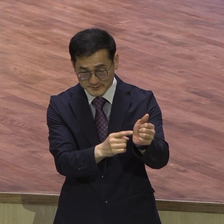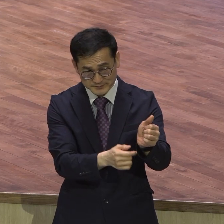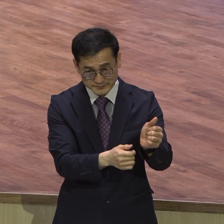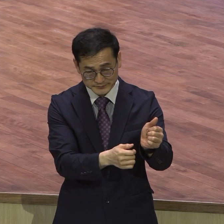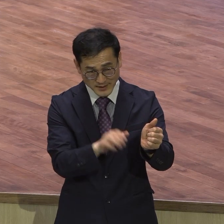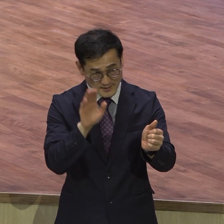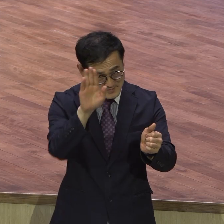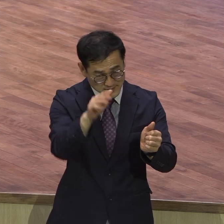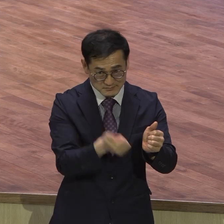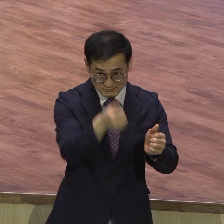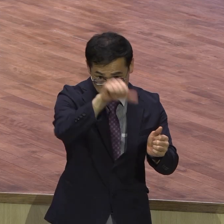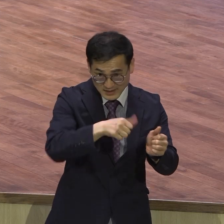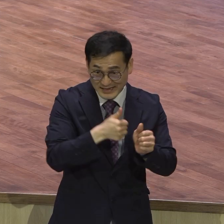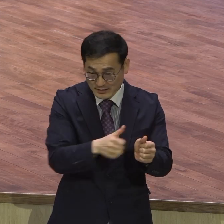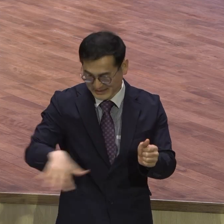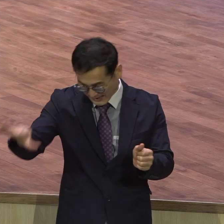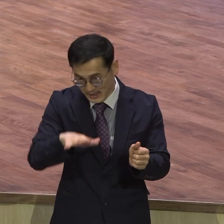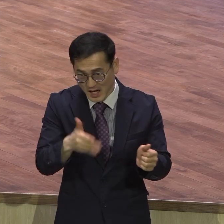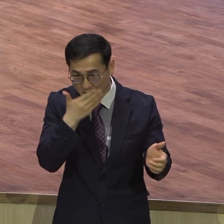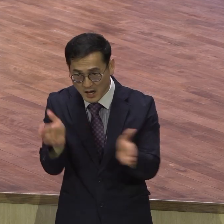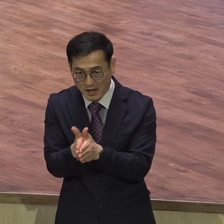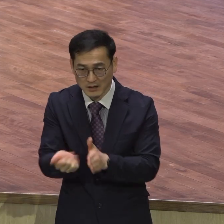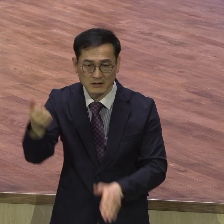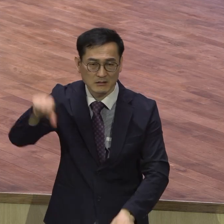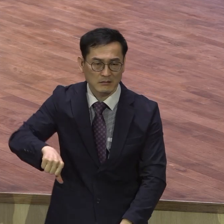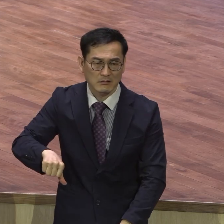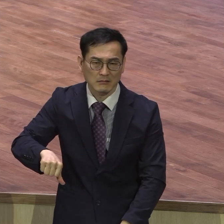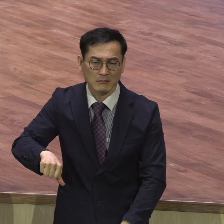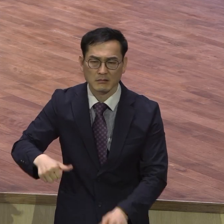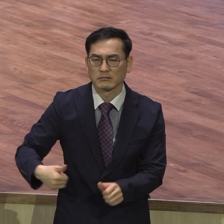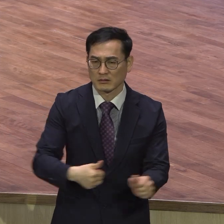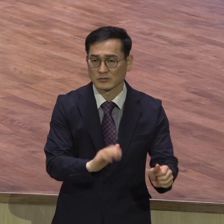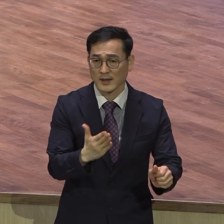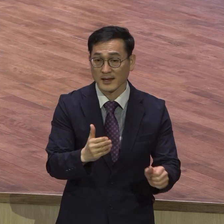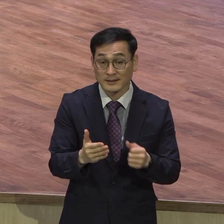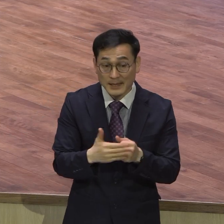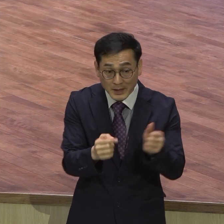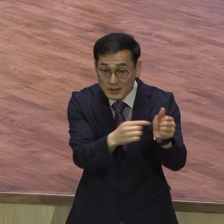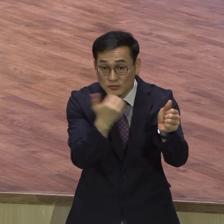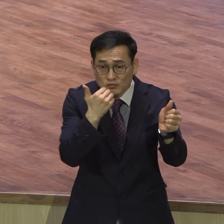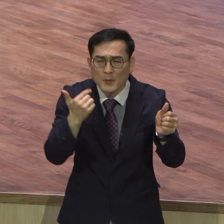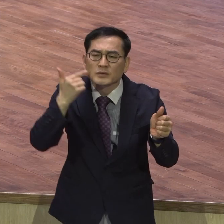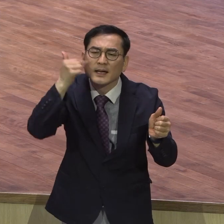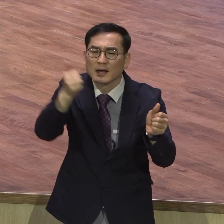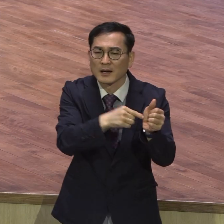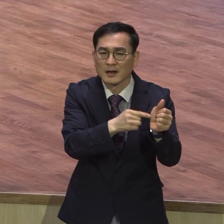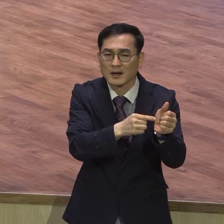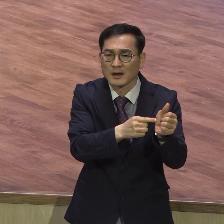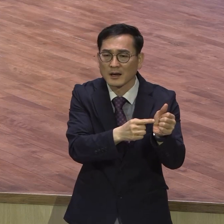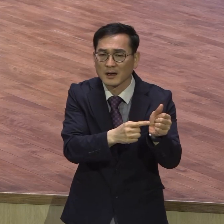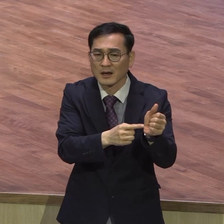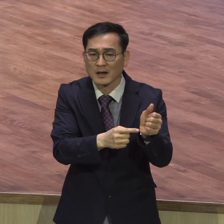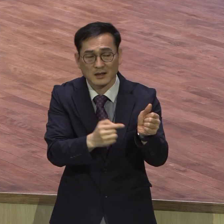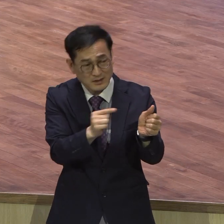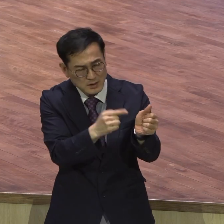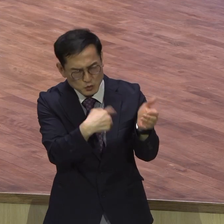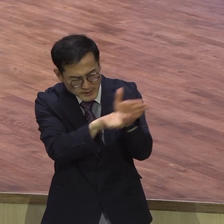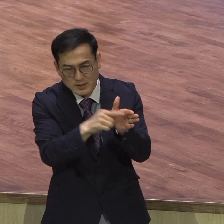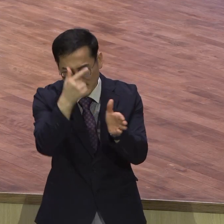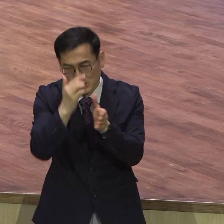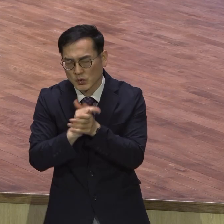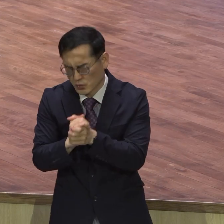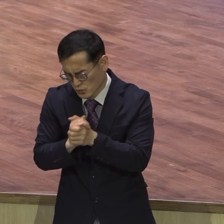그렇기 때문에 여러분들이 특별히 기도할 때에 기도할 때에 목회자를 위해서 기도하시기 바랍니다. 목회자를 위해서 기도해야